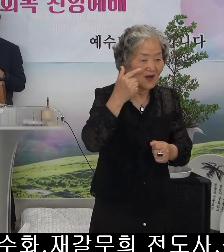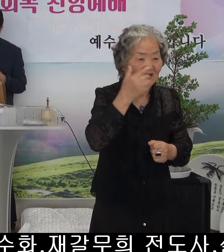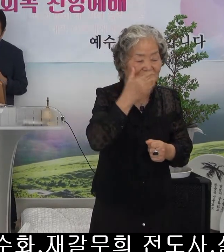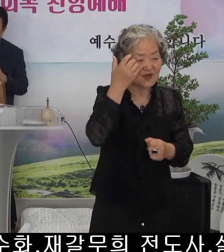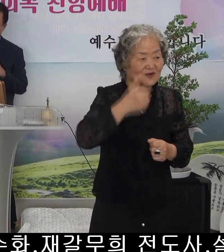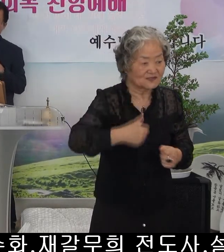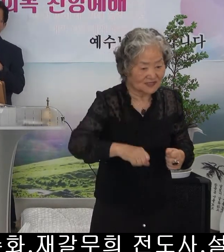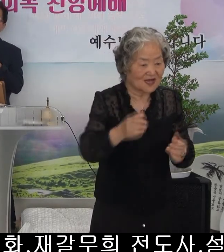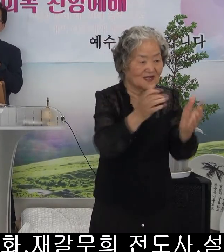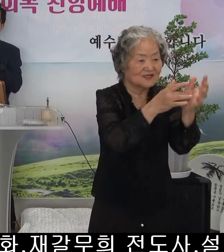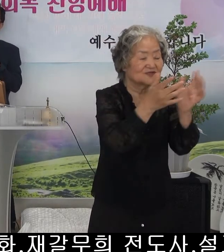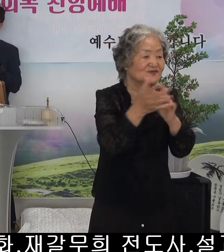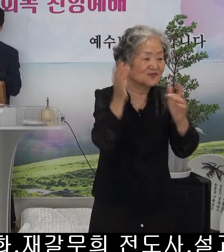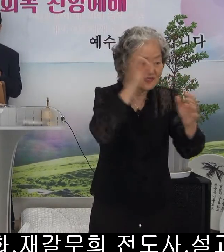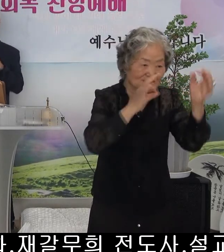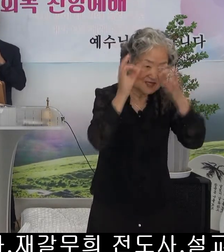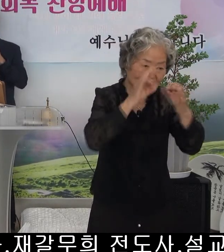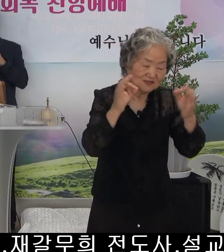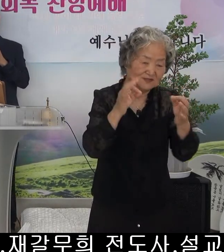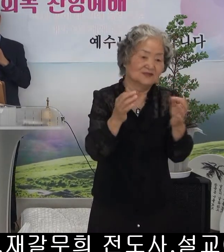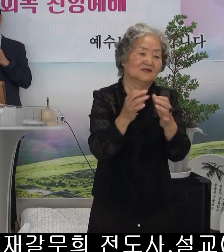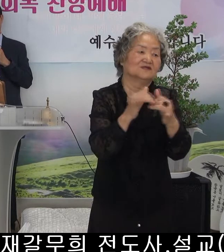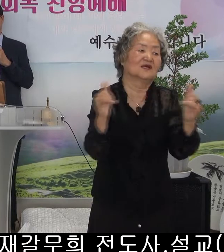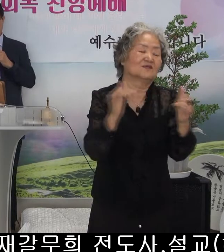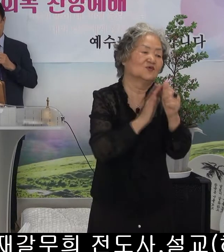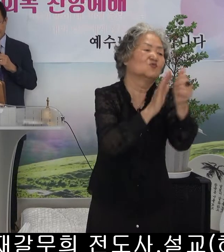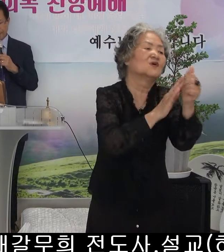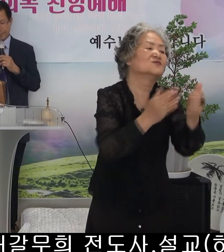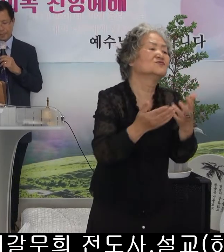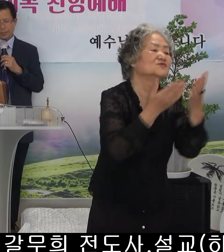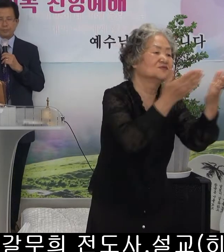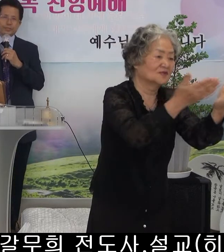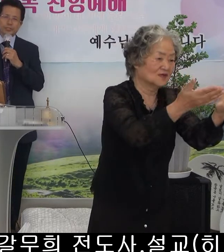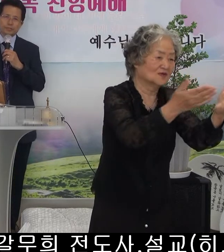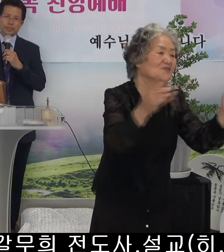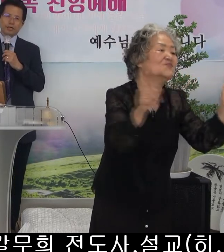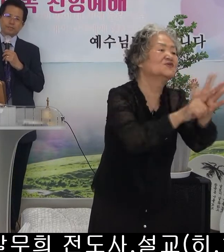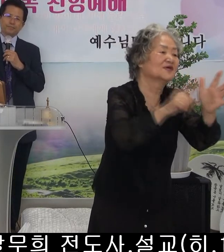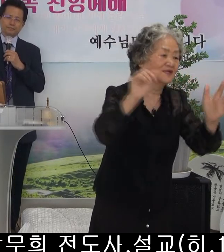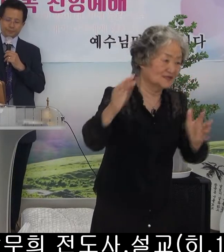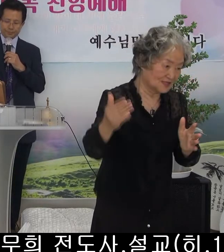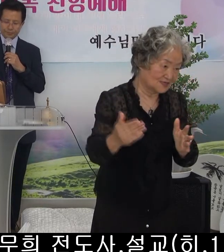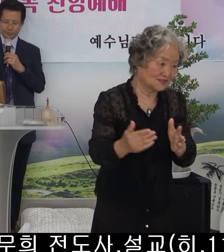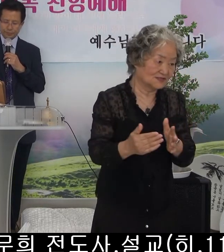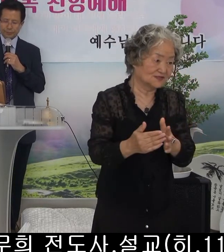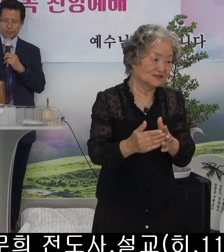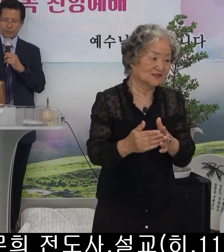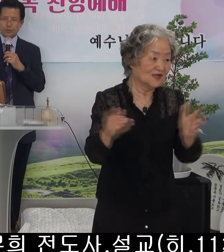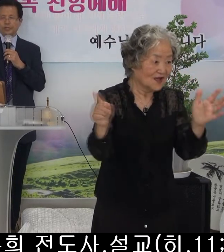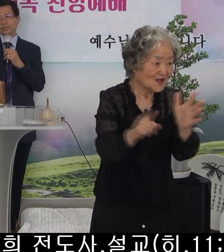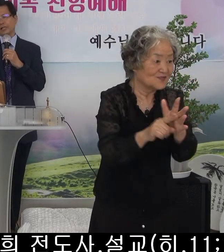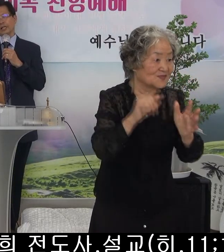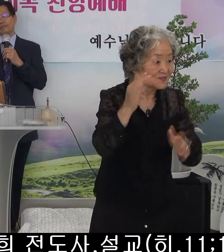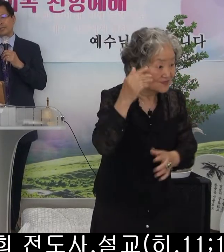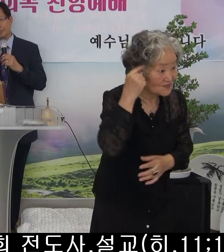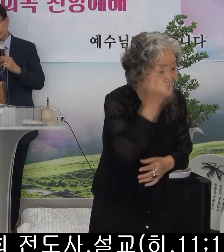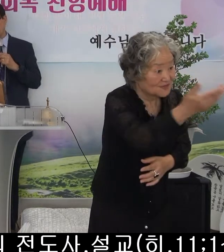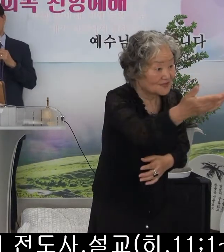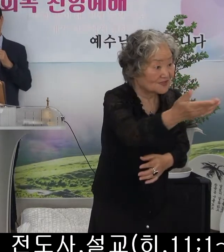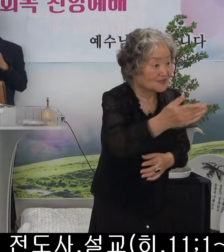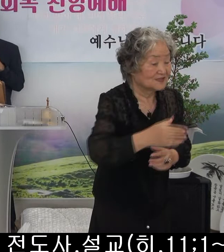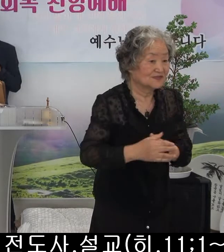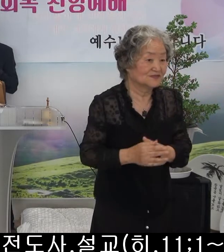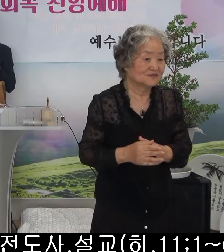사람들을 도와주신다라는 것을 믿어야 한다는 것이죠. 아멘? 아멘. 믿어지십니까? 아멘. 오늘 이 시간